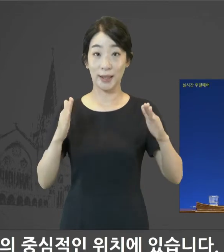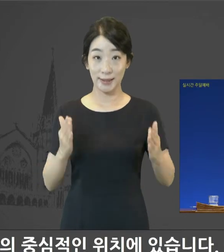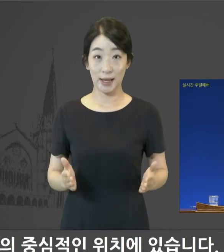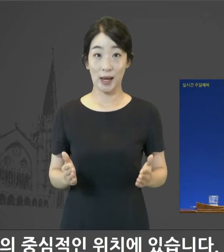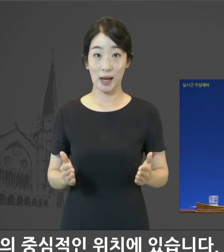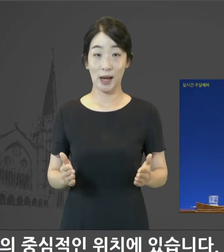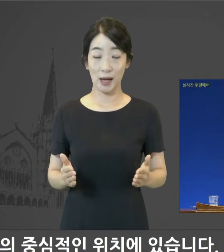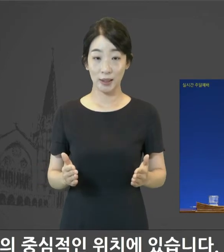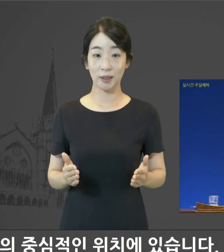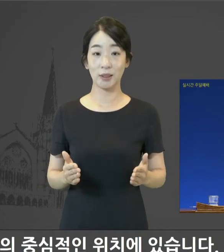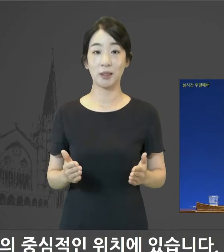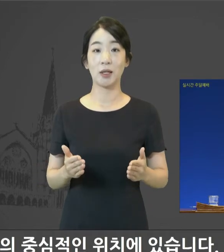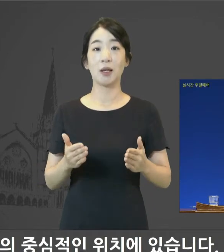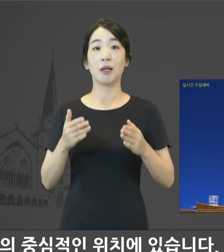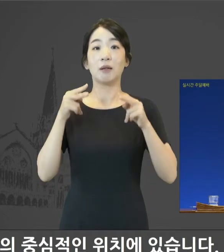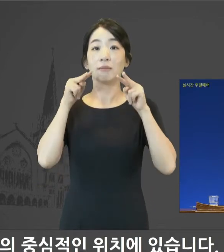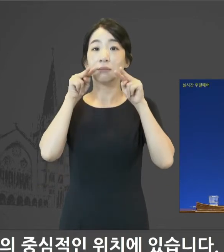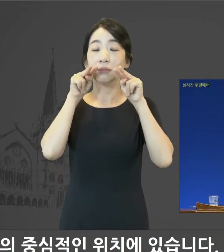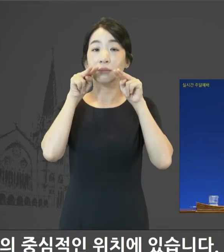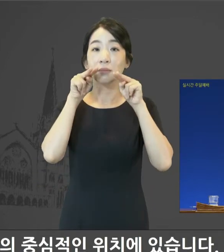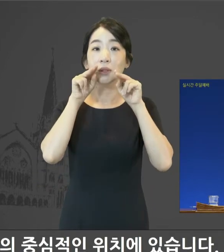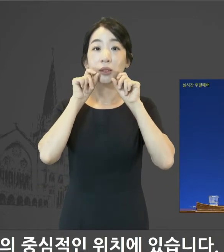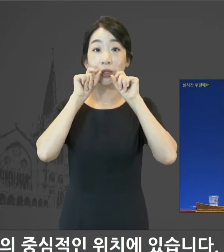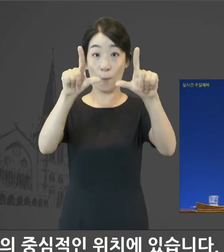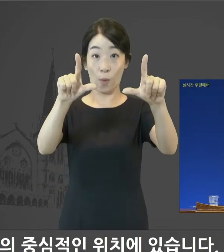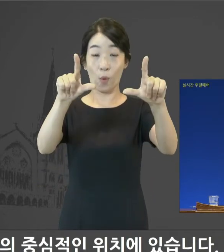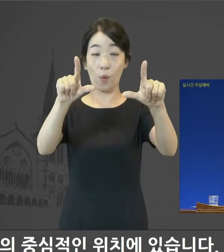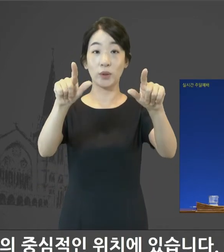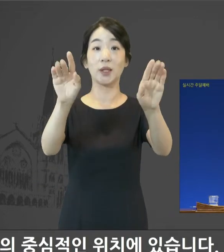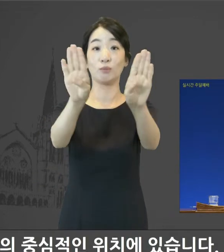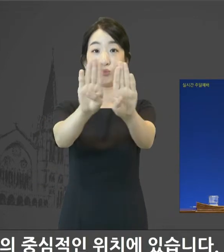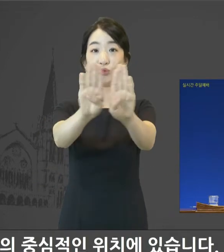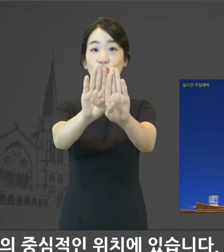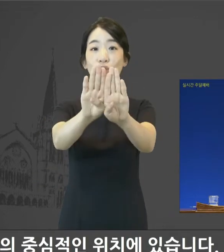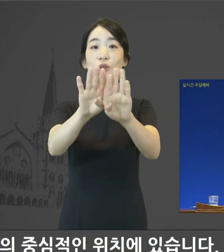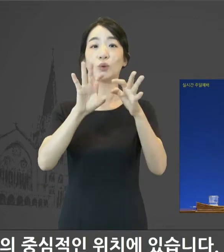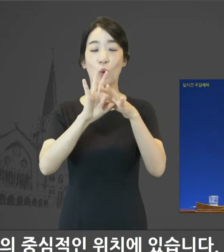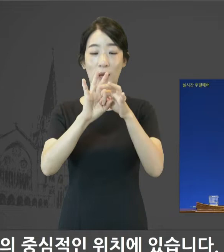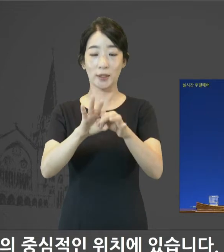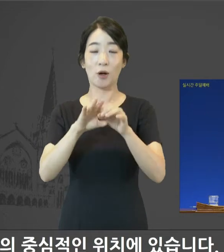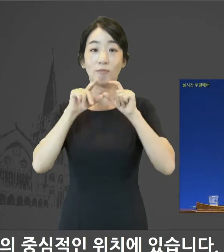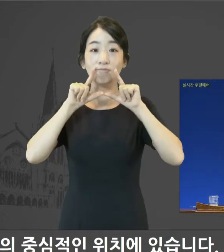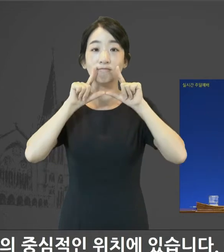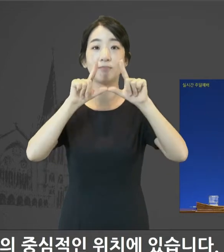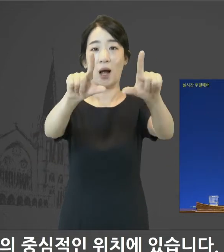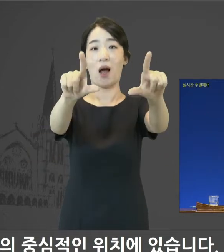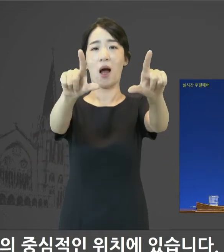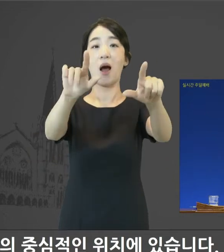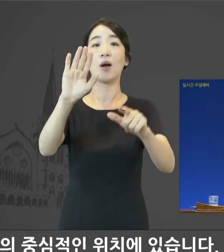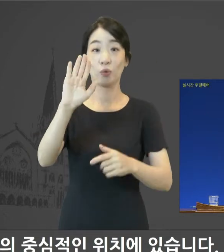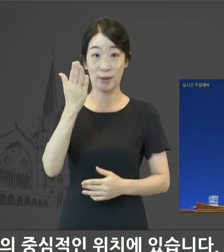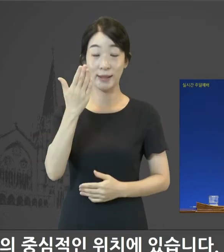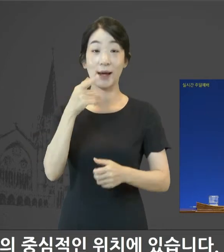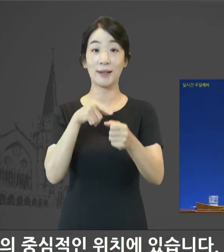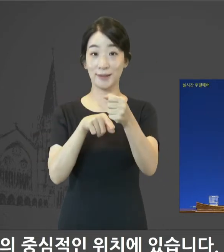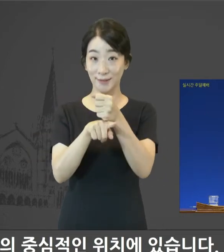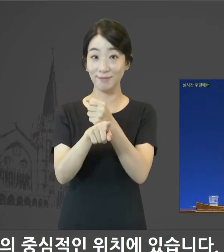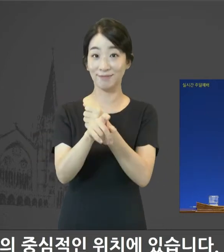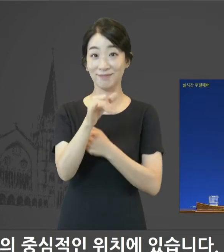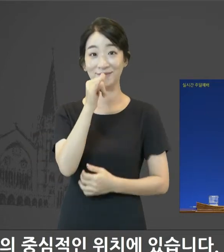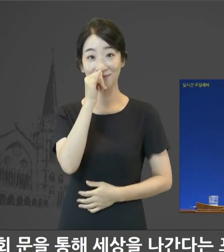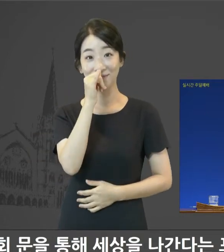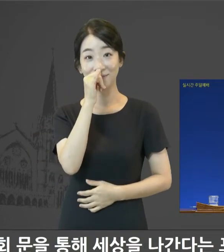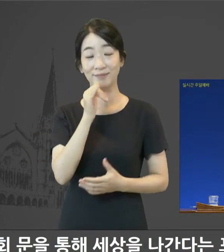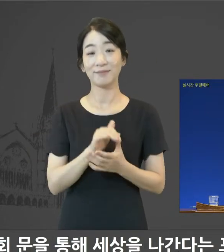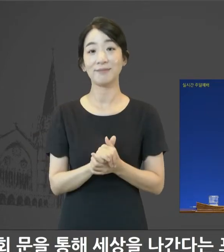문을 통해서 세상으로 나간다, 뭐 이런 포인트가 있다라는 생각을 해보게 됩니다. 충영교회가 지어질